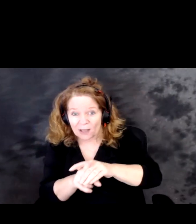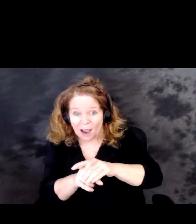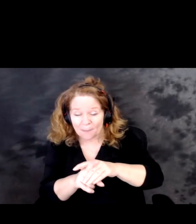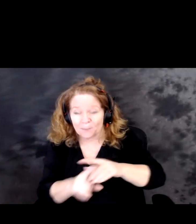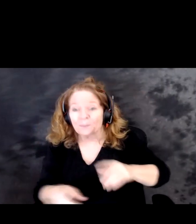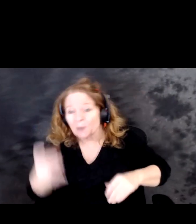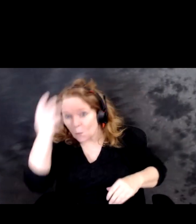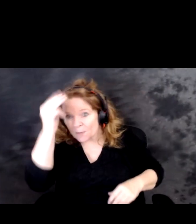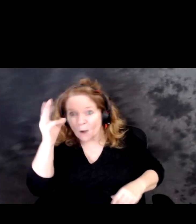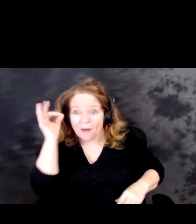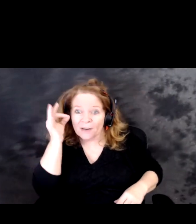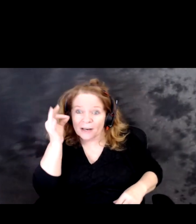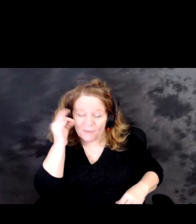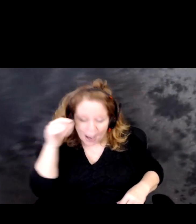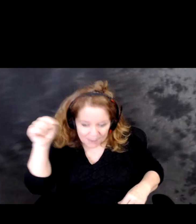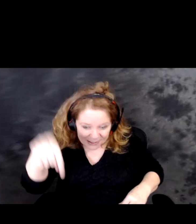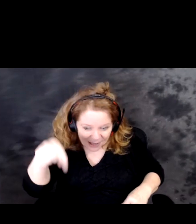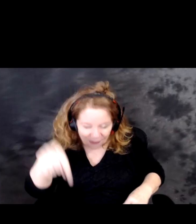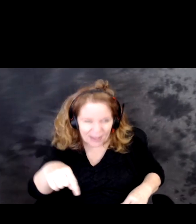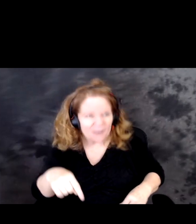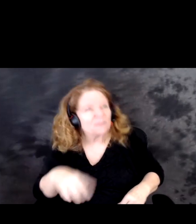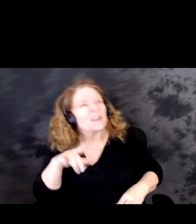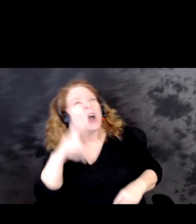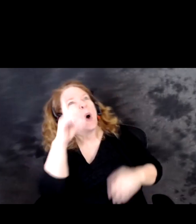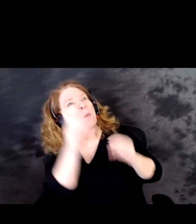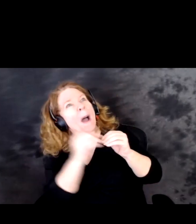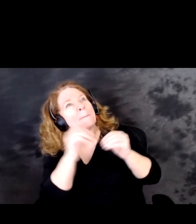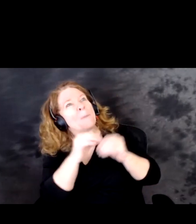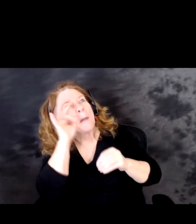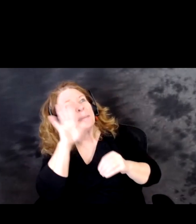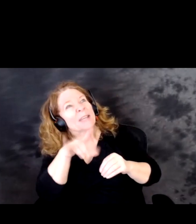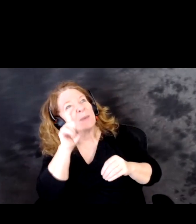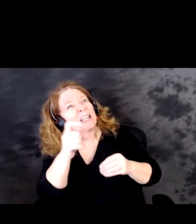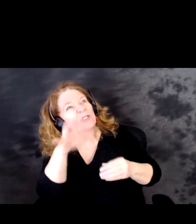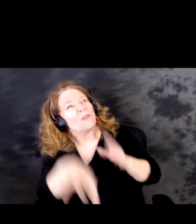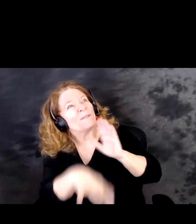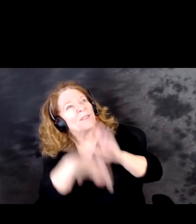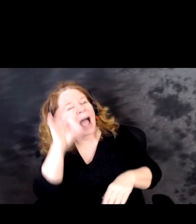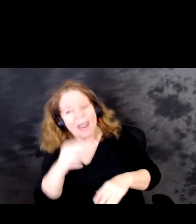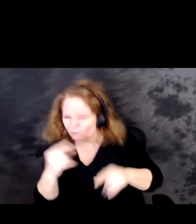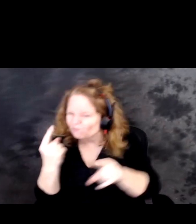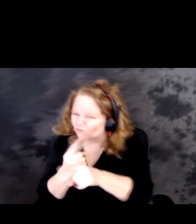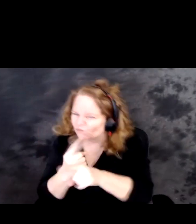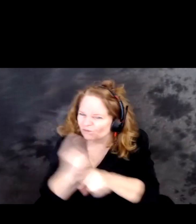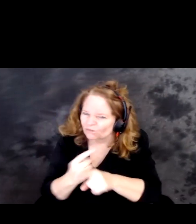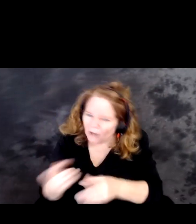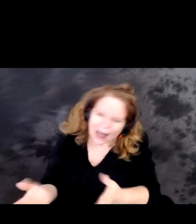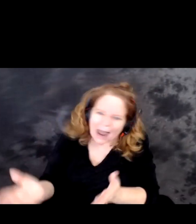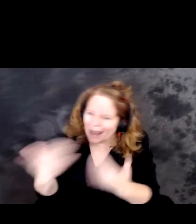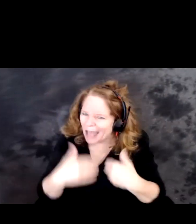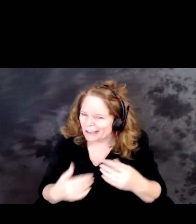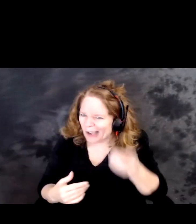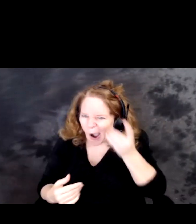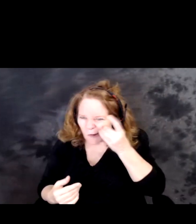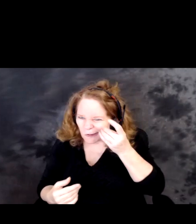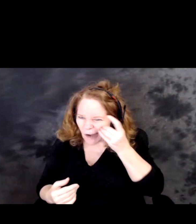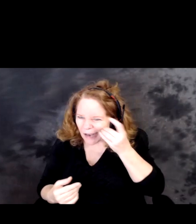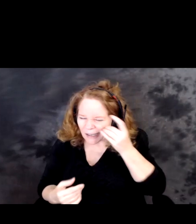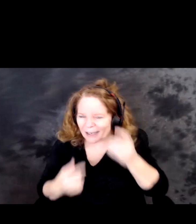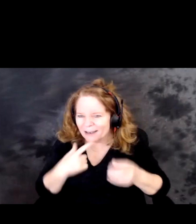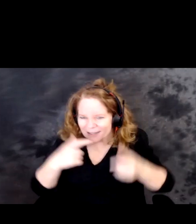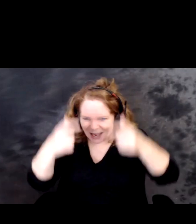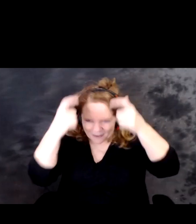Y ahí va el avión sobre Marvin y Mavi. Tenemos que encontrar las abejas. Vamos, vamos,